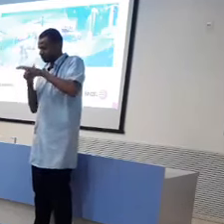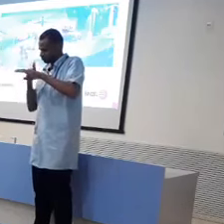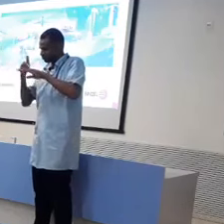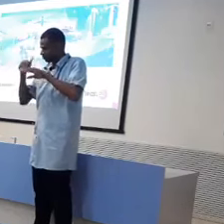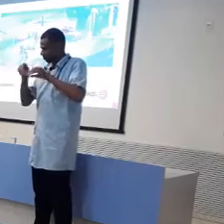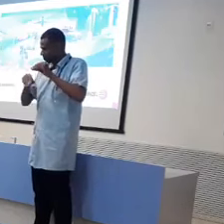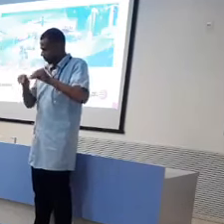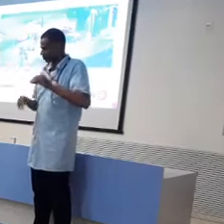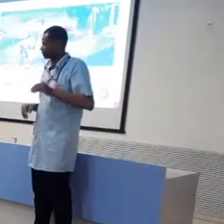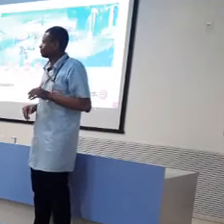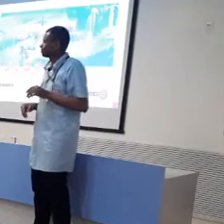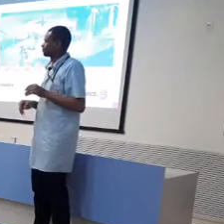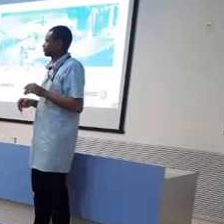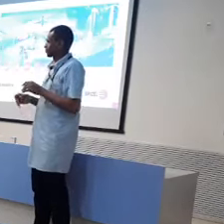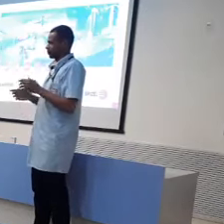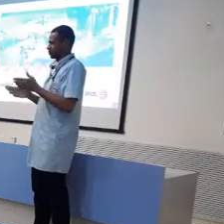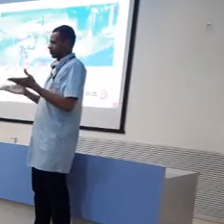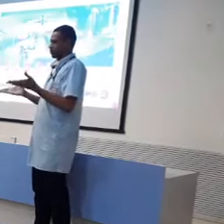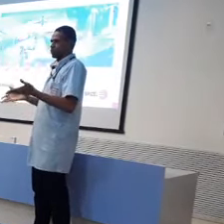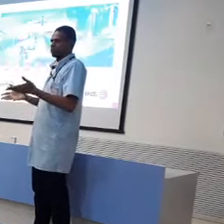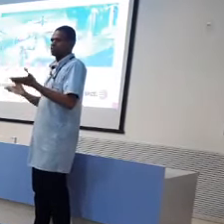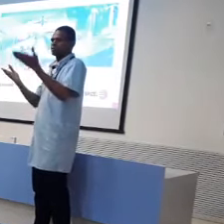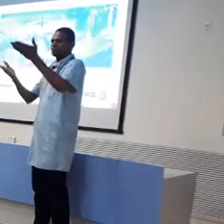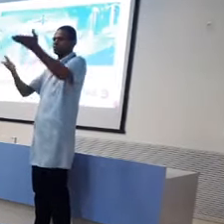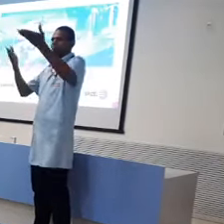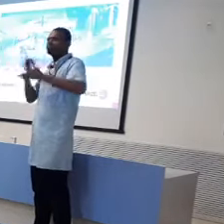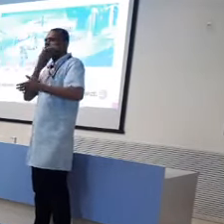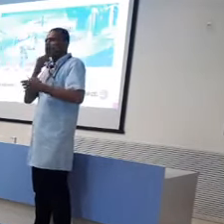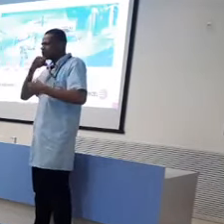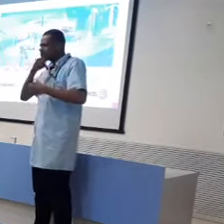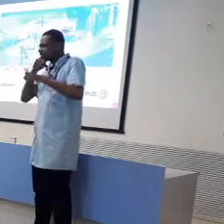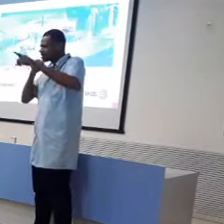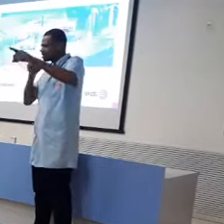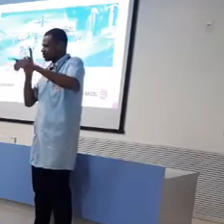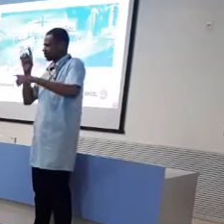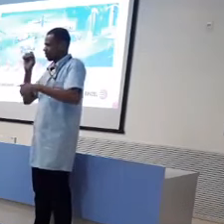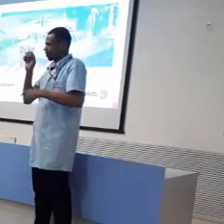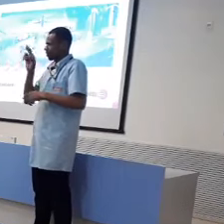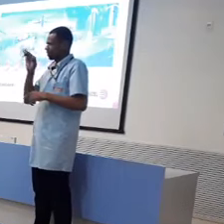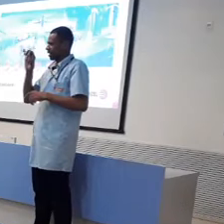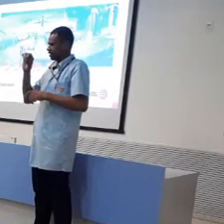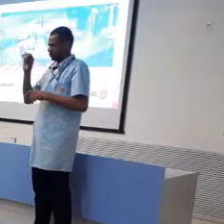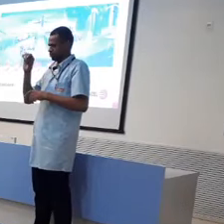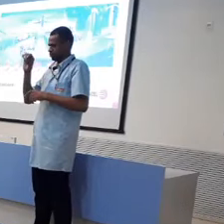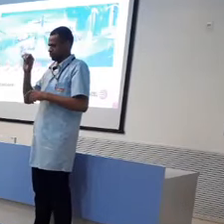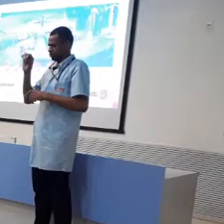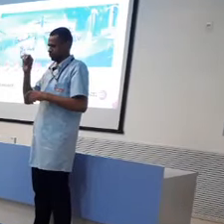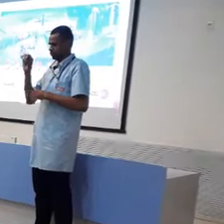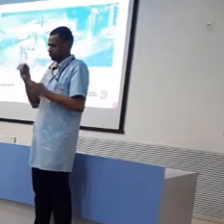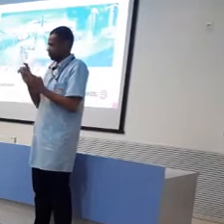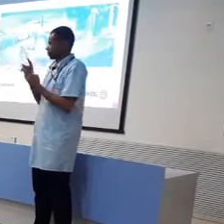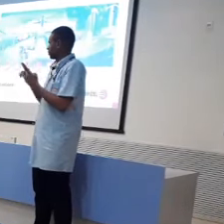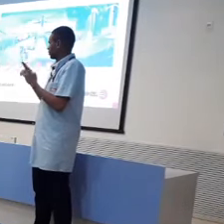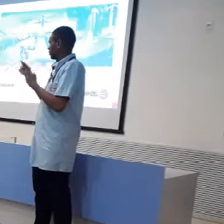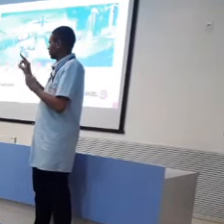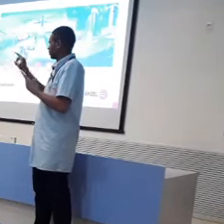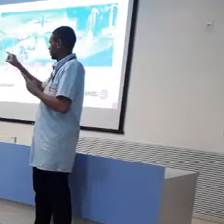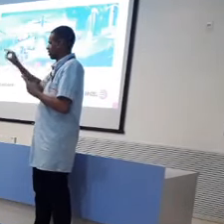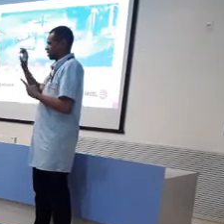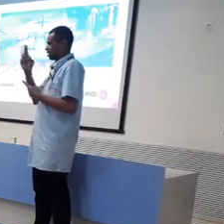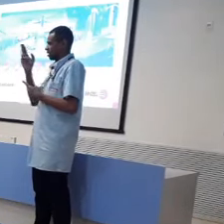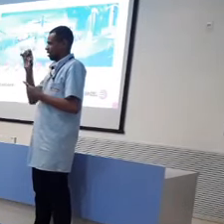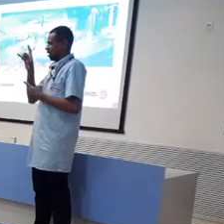Pessoal, temos aqui hoje a presença do Sr. Dario, que está lá atrás, né, da empresa Binzel. Temos aqui do Hélio, que é o